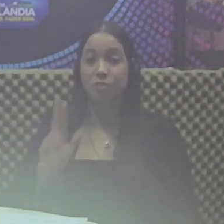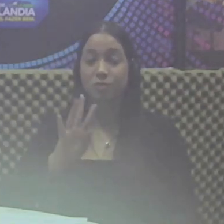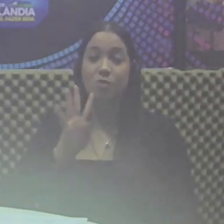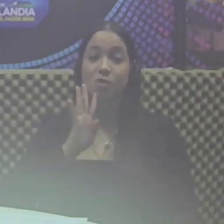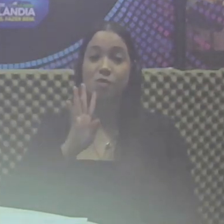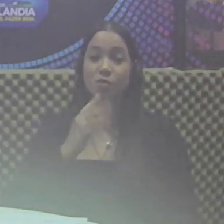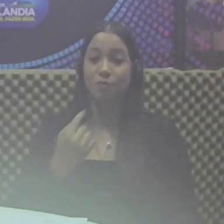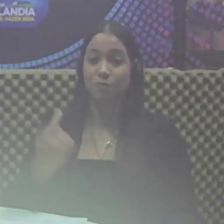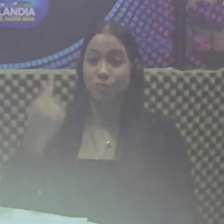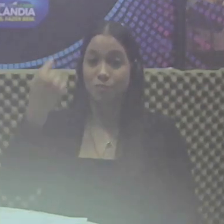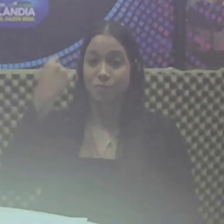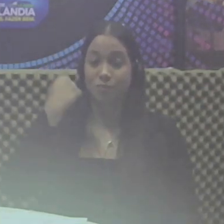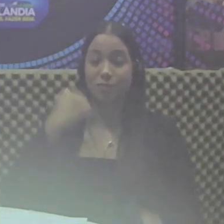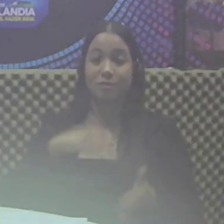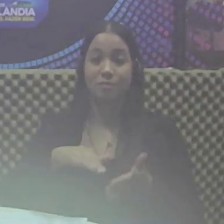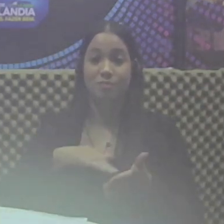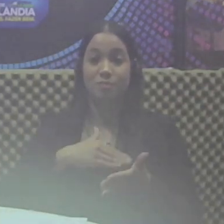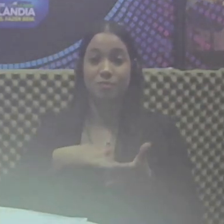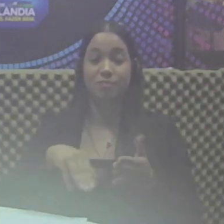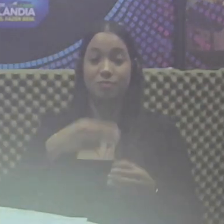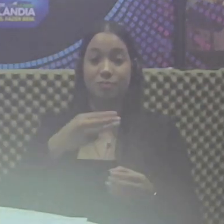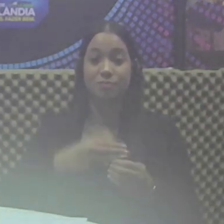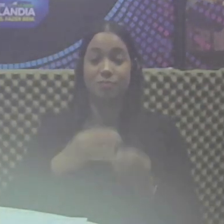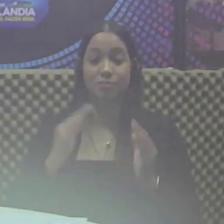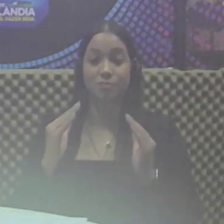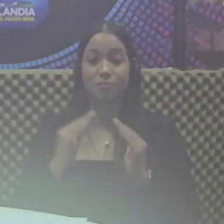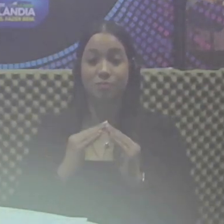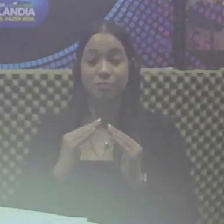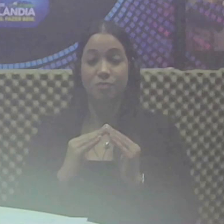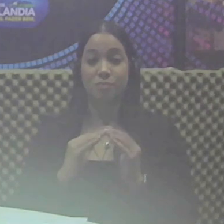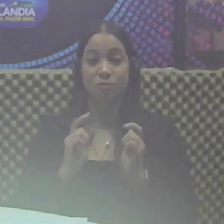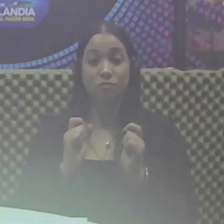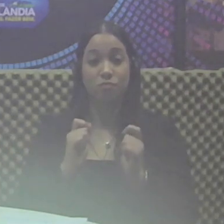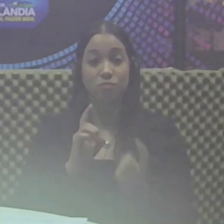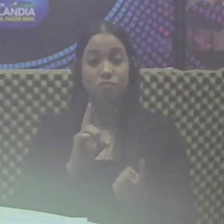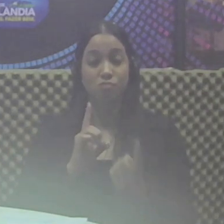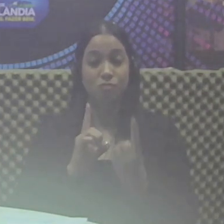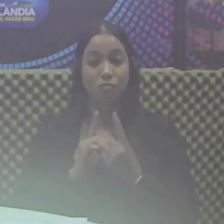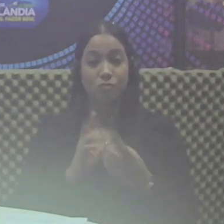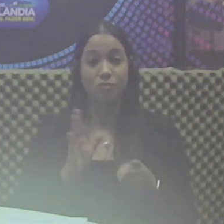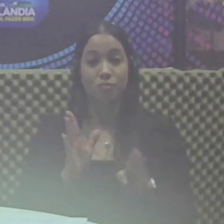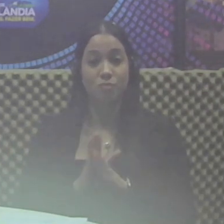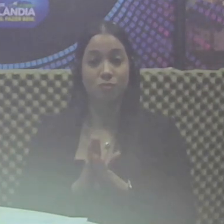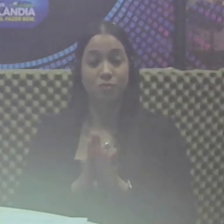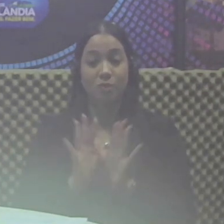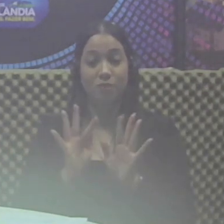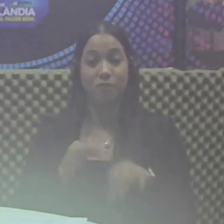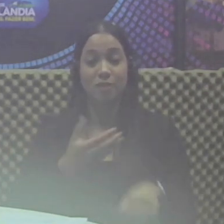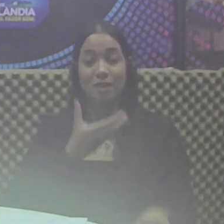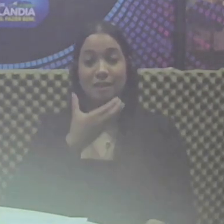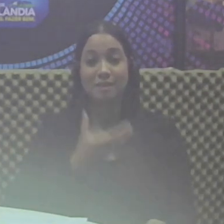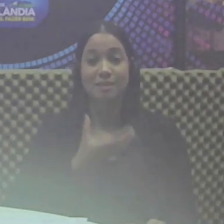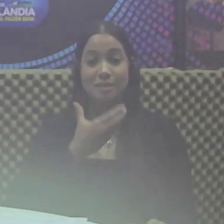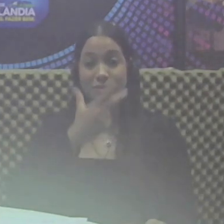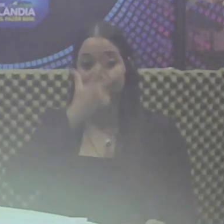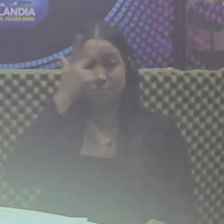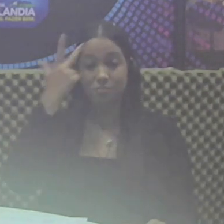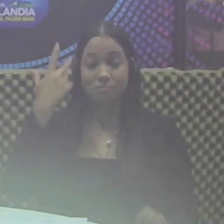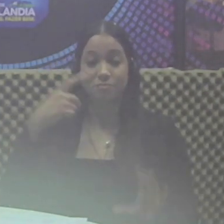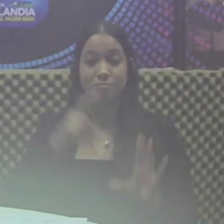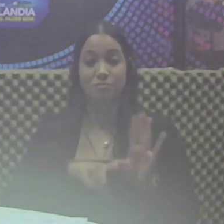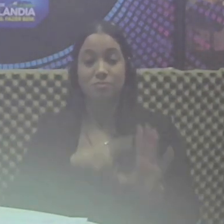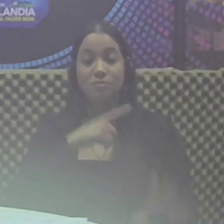quarta-feira a secretaria municipal de habitação poderá atender até o final de dezembro quem possui débitos